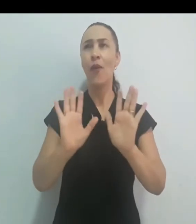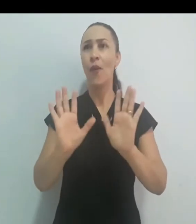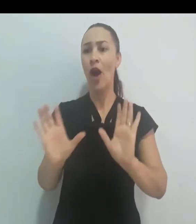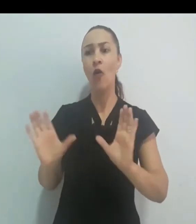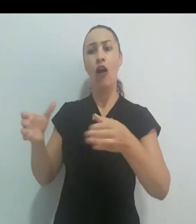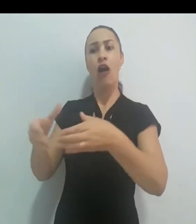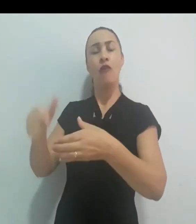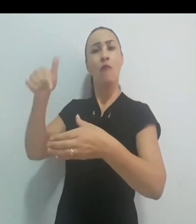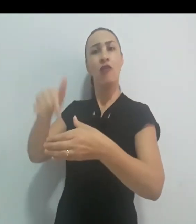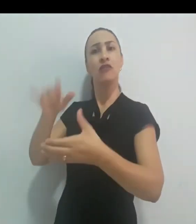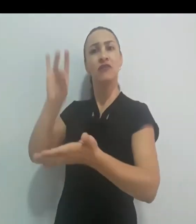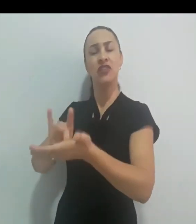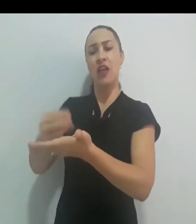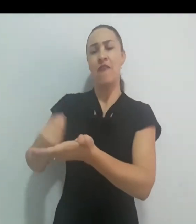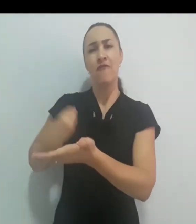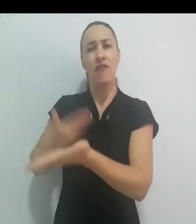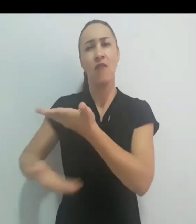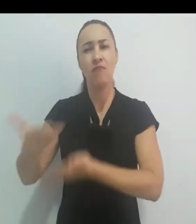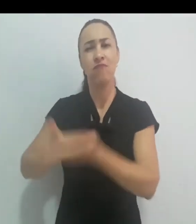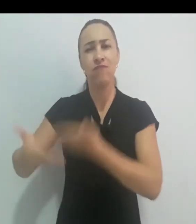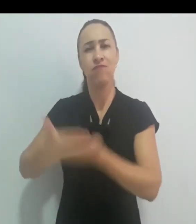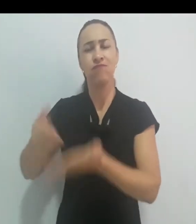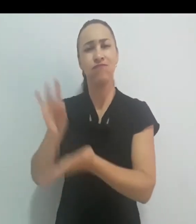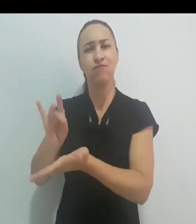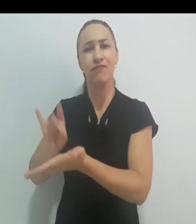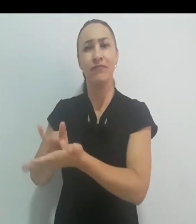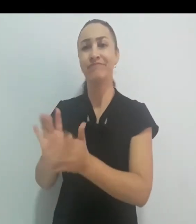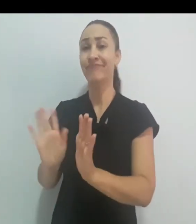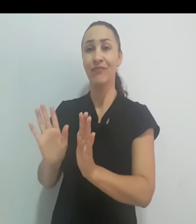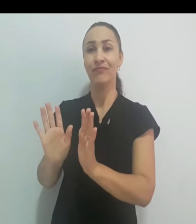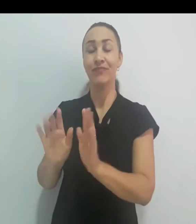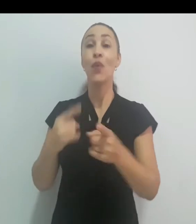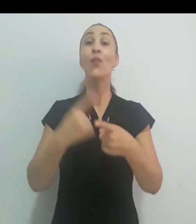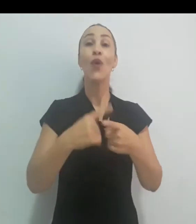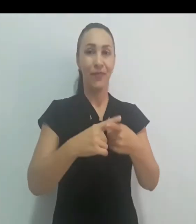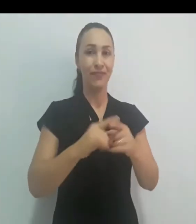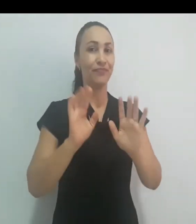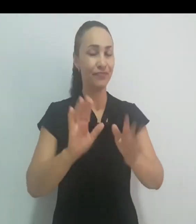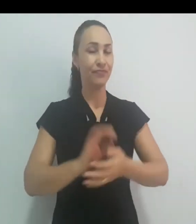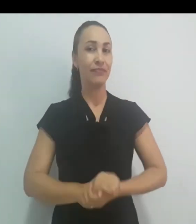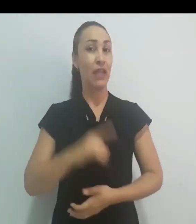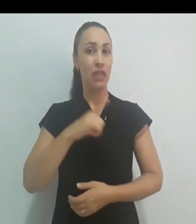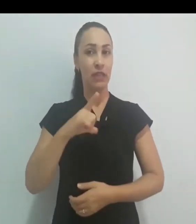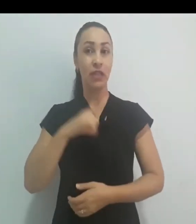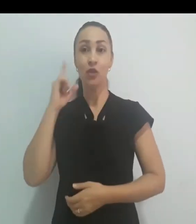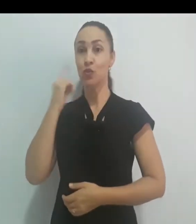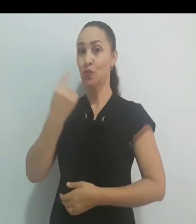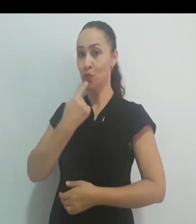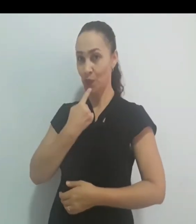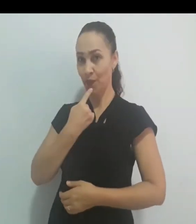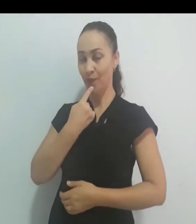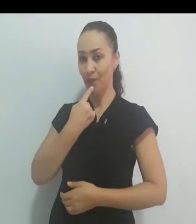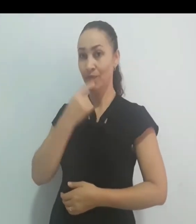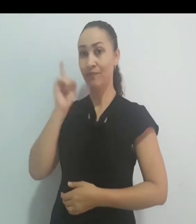uma comunidade que necessariamente vive juntos. Por quê? Porque nós temos, por exemplo, surdos